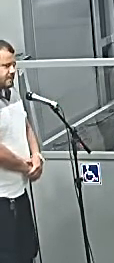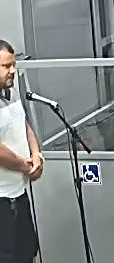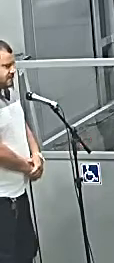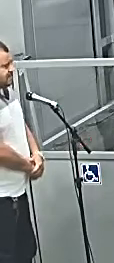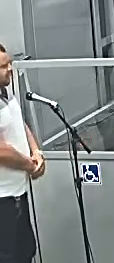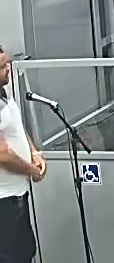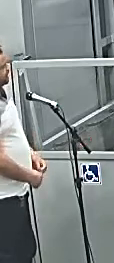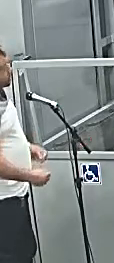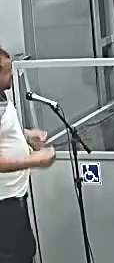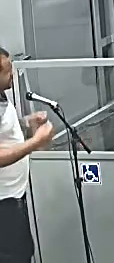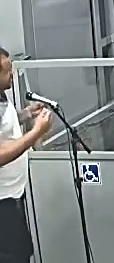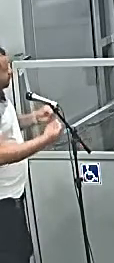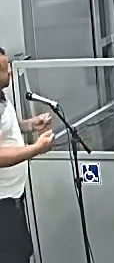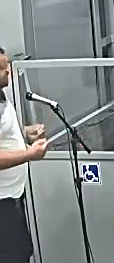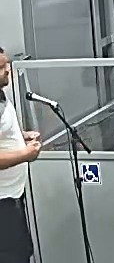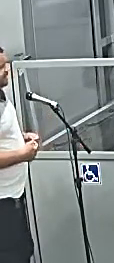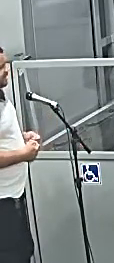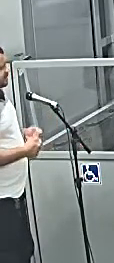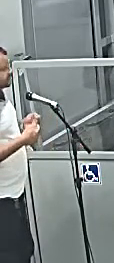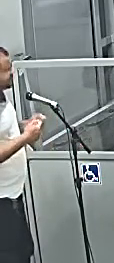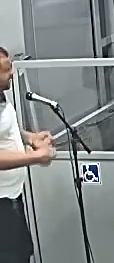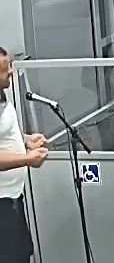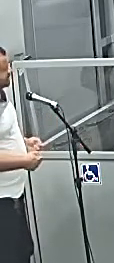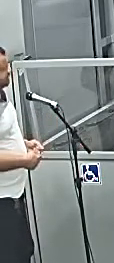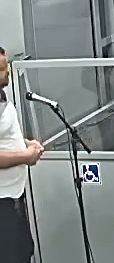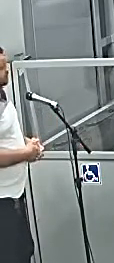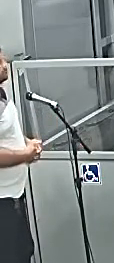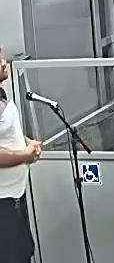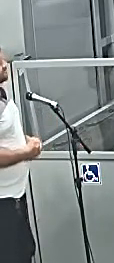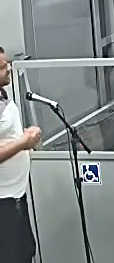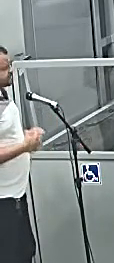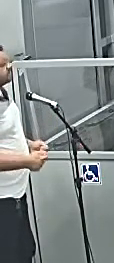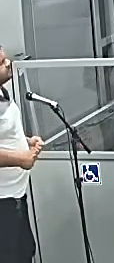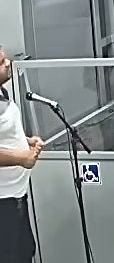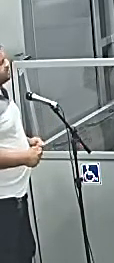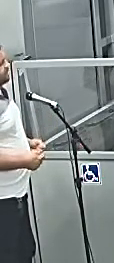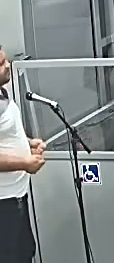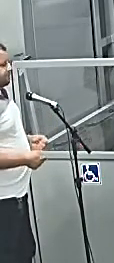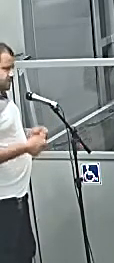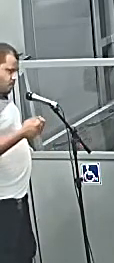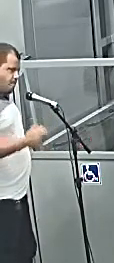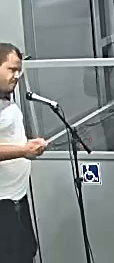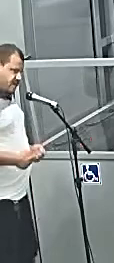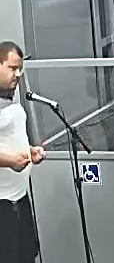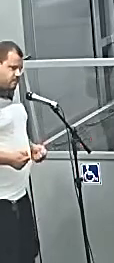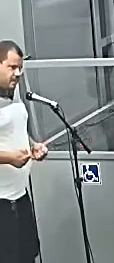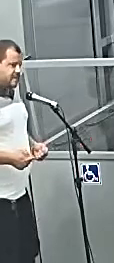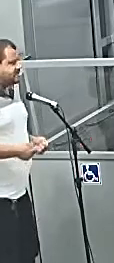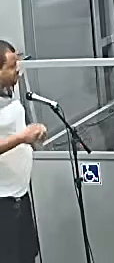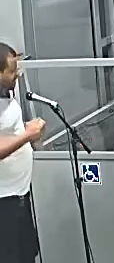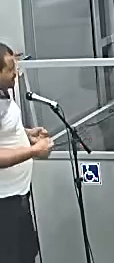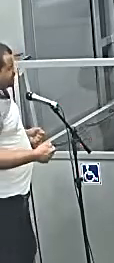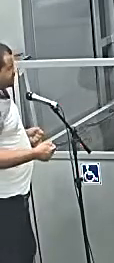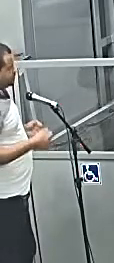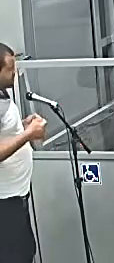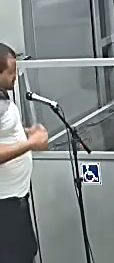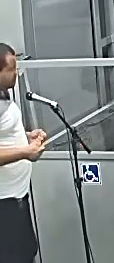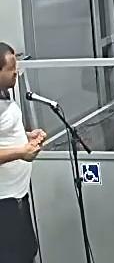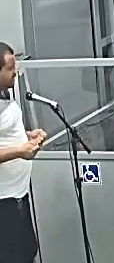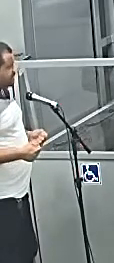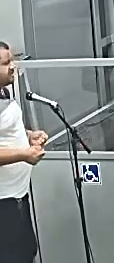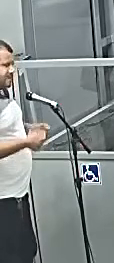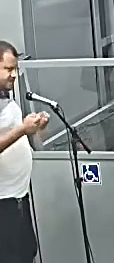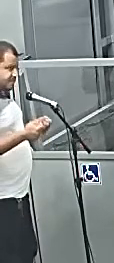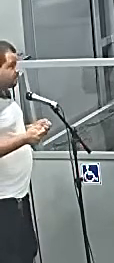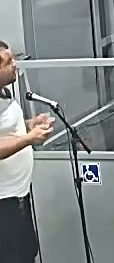é ea gente gostaria muito que essa casa intensificasse a fiscalização para que fosse cumprido essa meta de inclusão